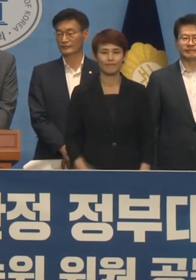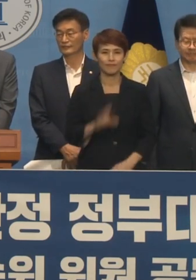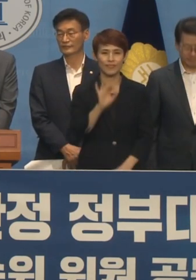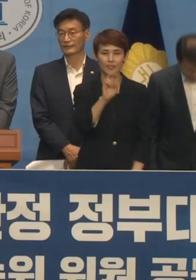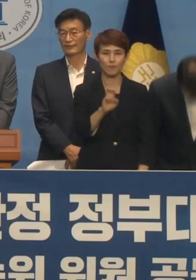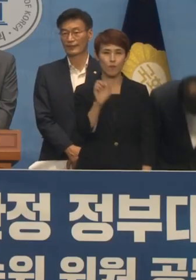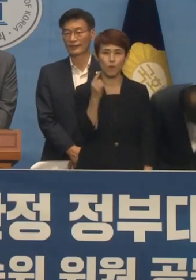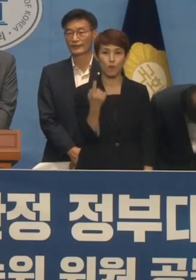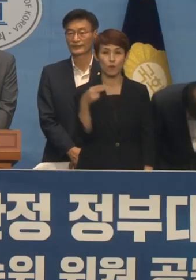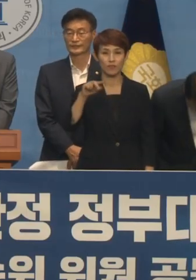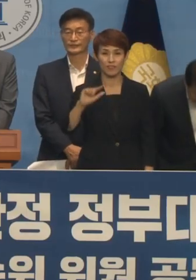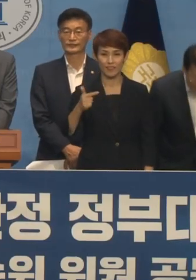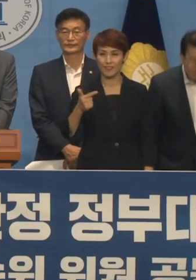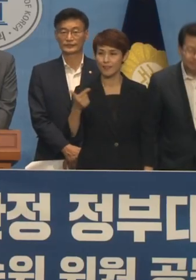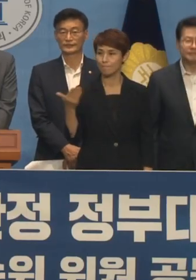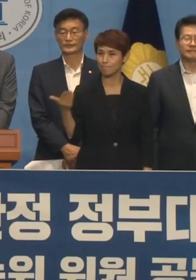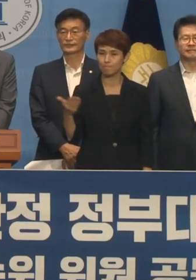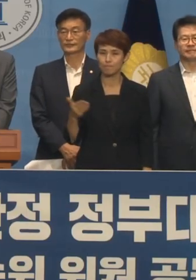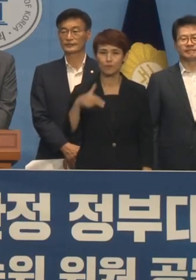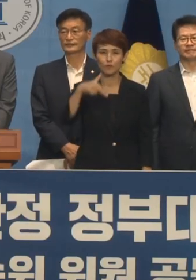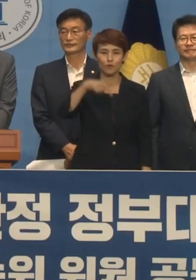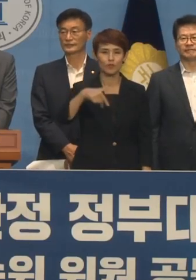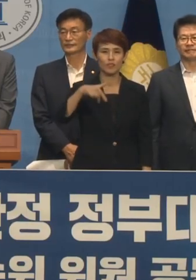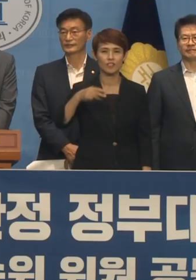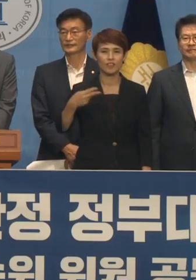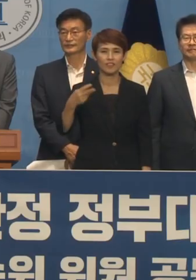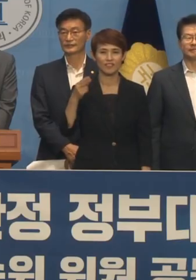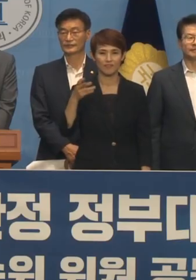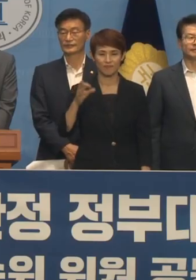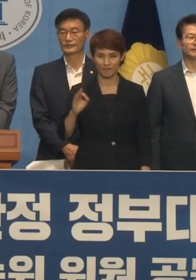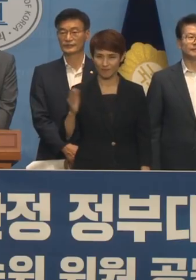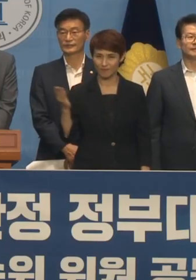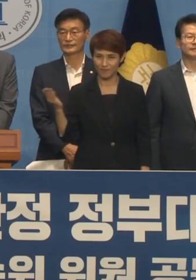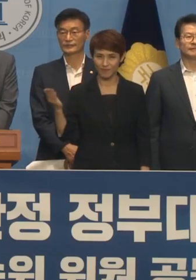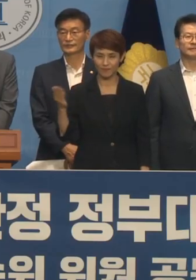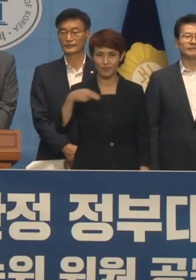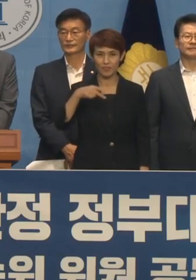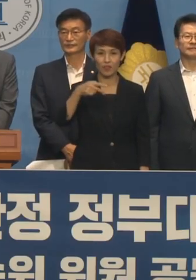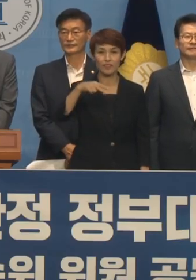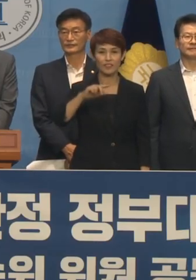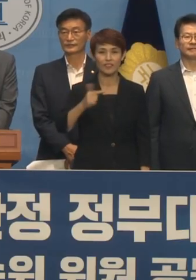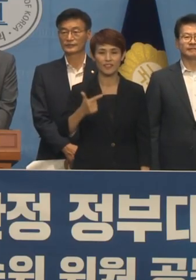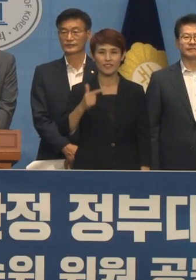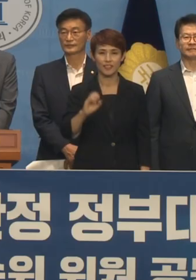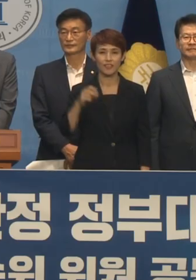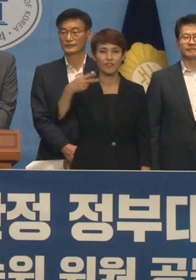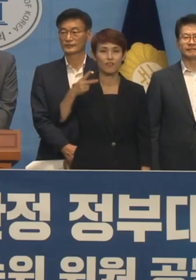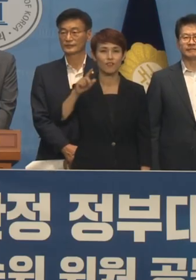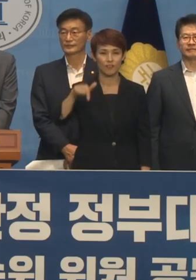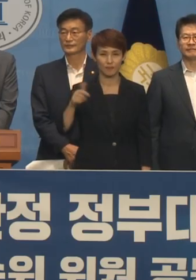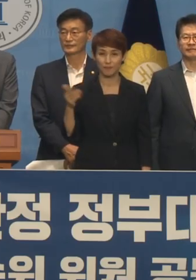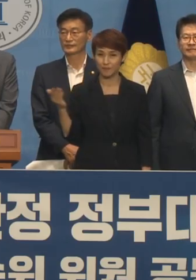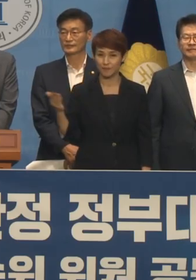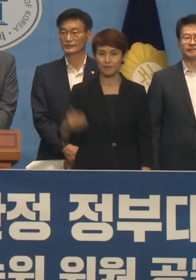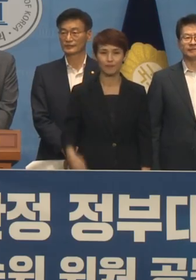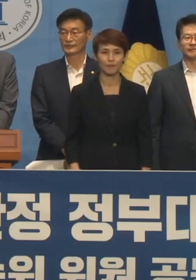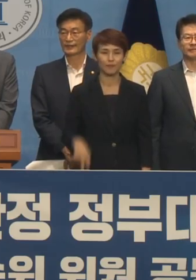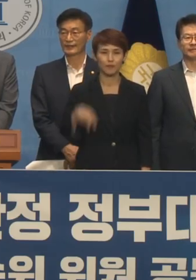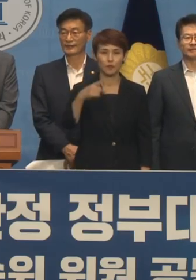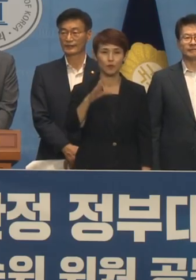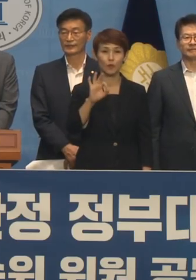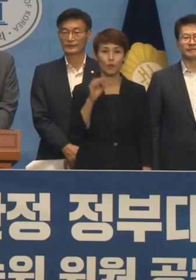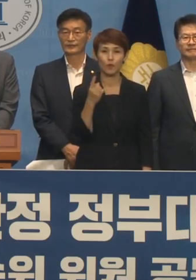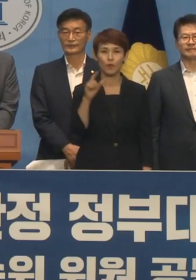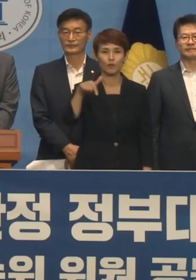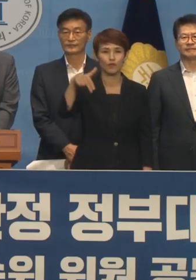이모선 의원님 오셨습니다. 주철현 의원님 오셨습니다. 서삼석 의원님 오셨습니다. 송옥주